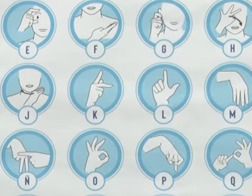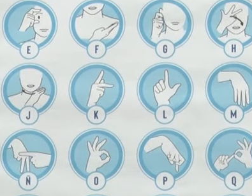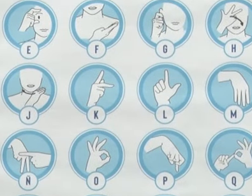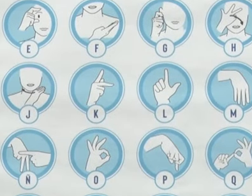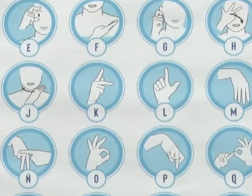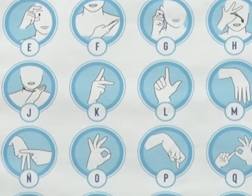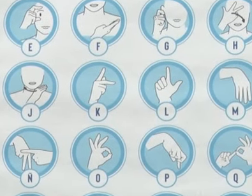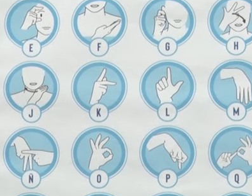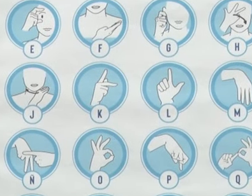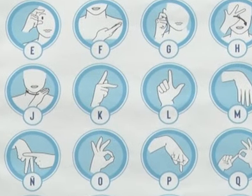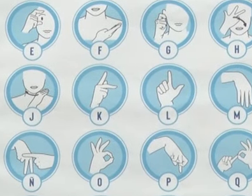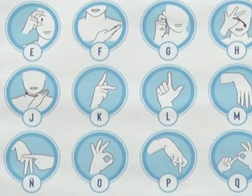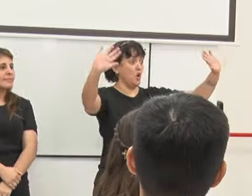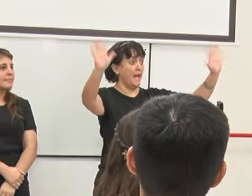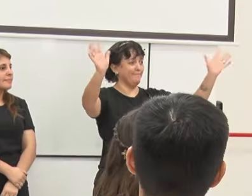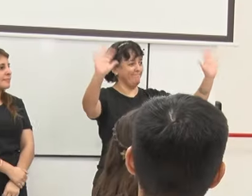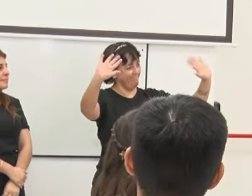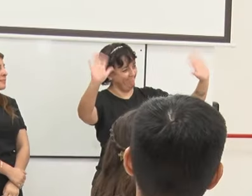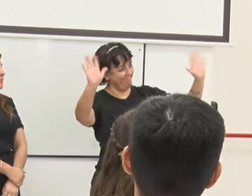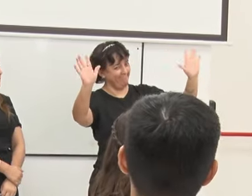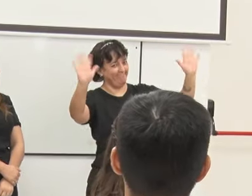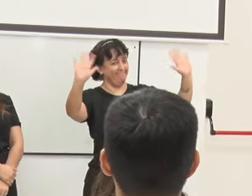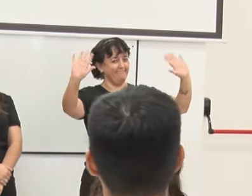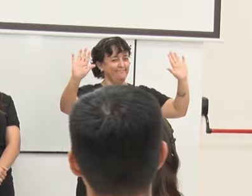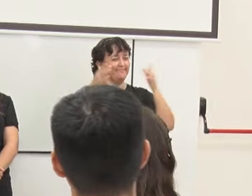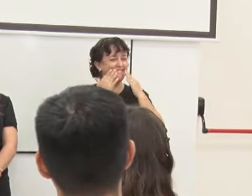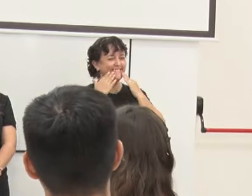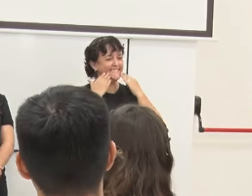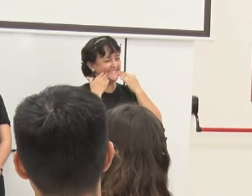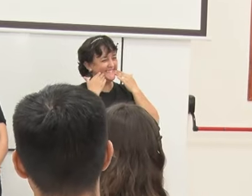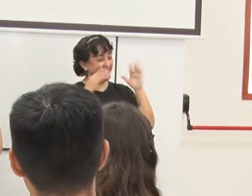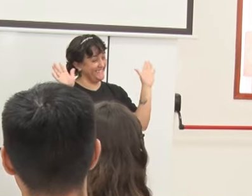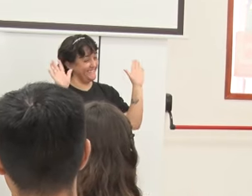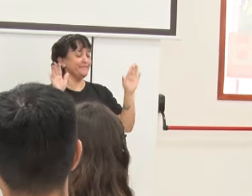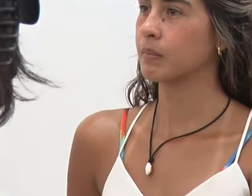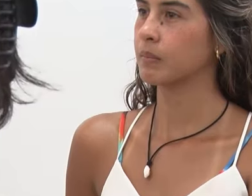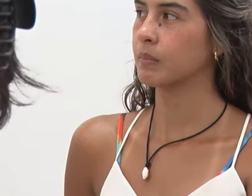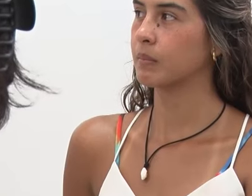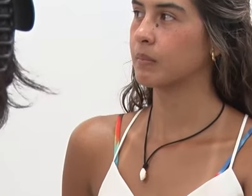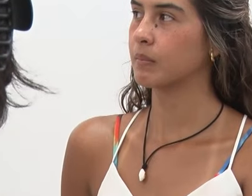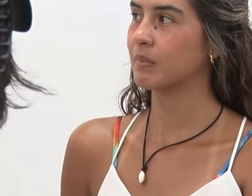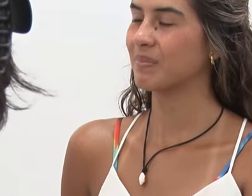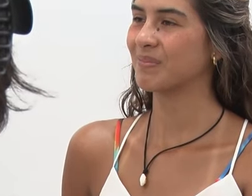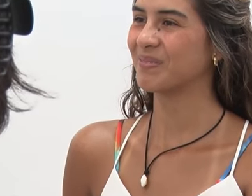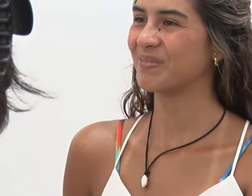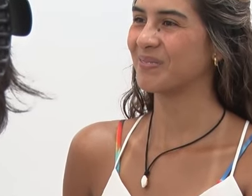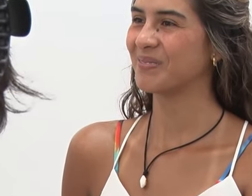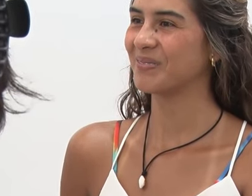las herramientas básicas para encarar este tipo de situaciones y puedan brindar un trato más humanizado a las personas sordas. Buscamos también que en el